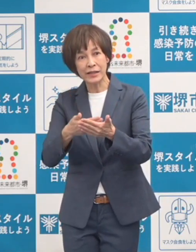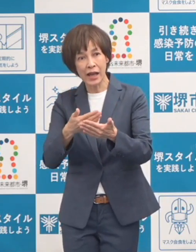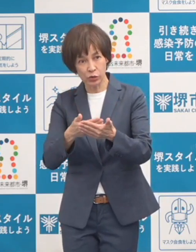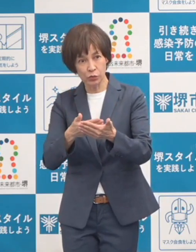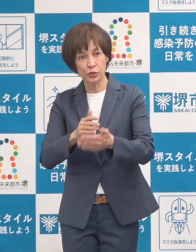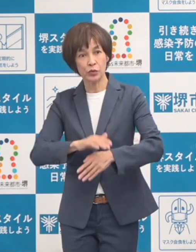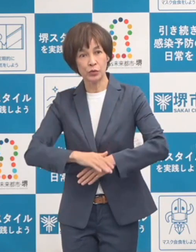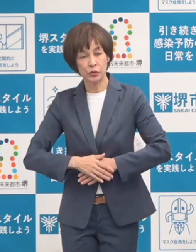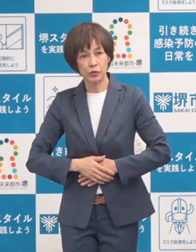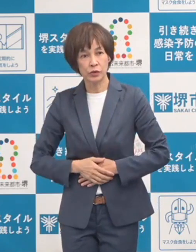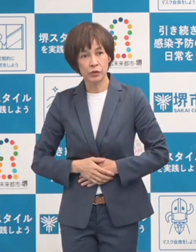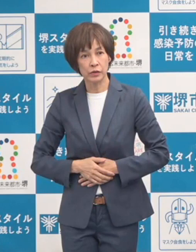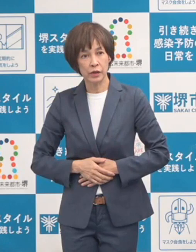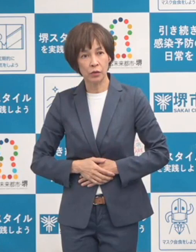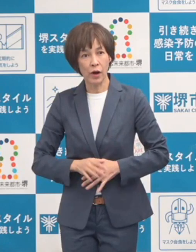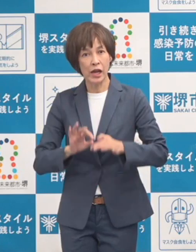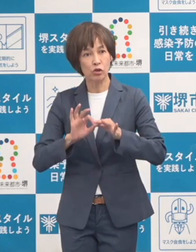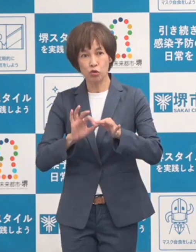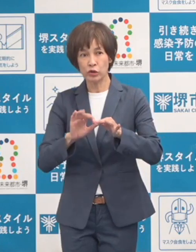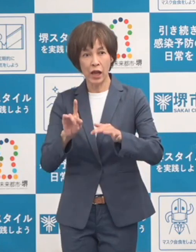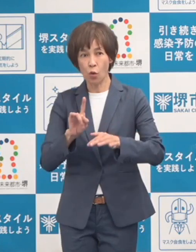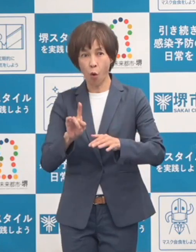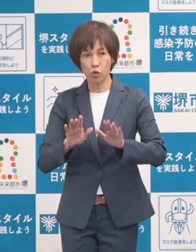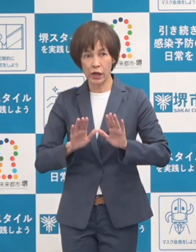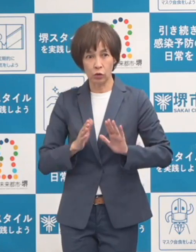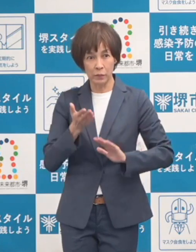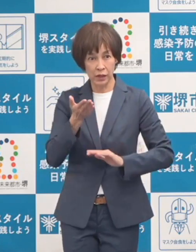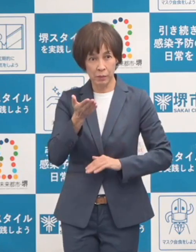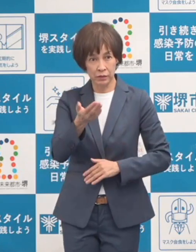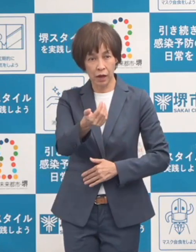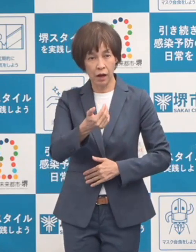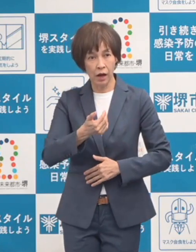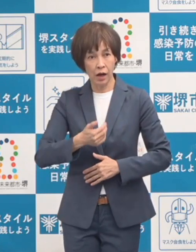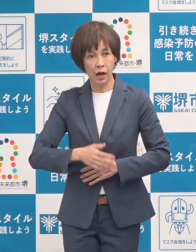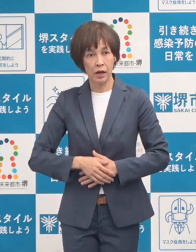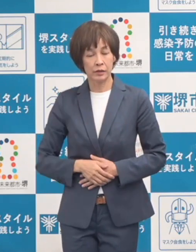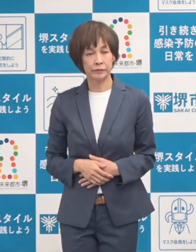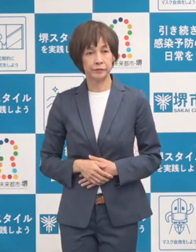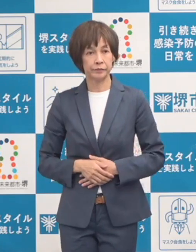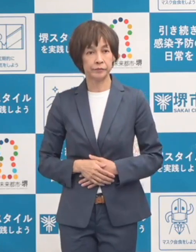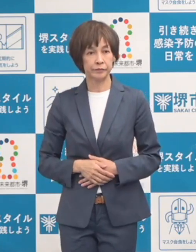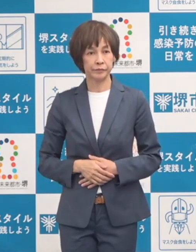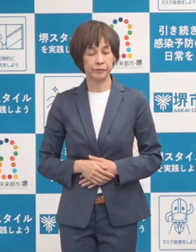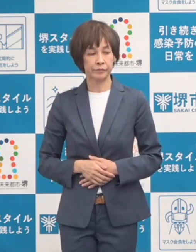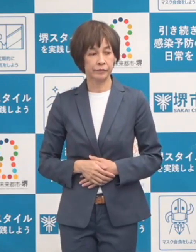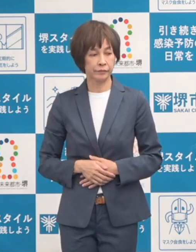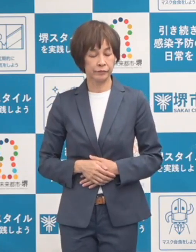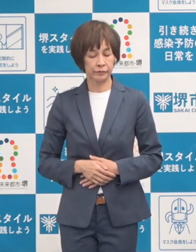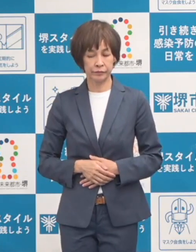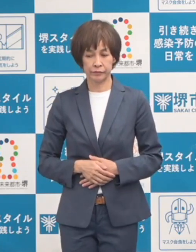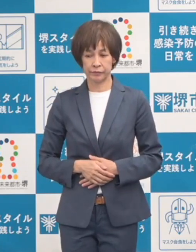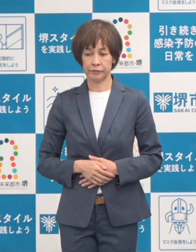けれども、これについてどう受け止めていらっしゃるかお聞きしてもいいでしょうか。 はい、